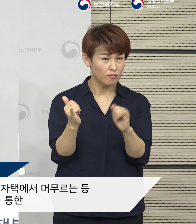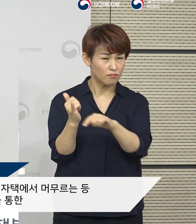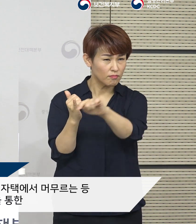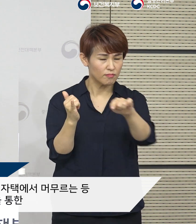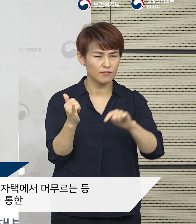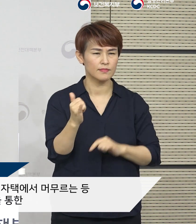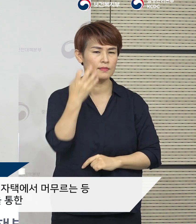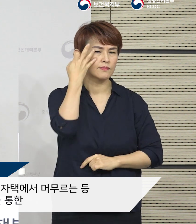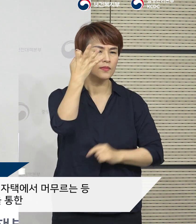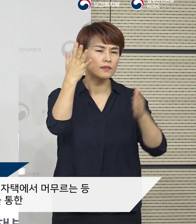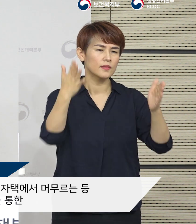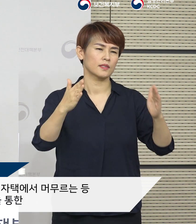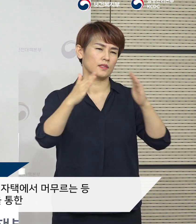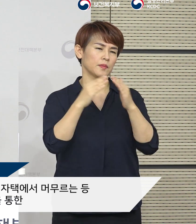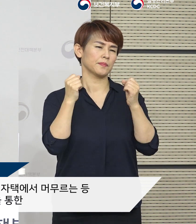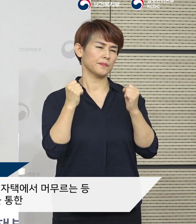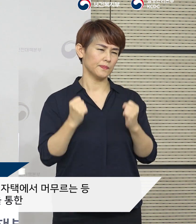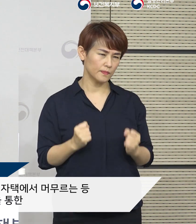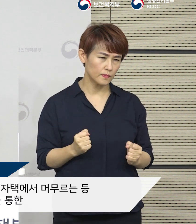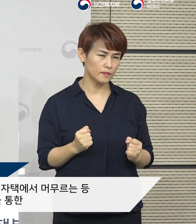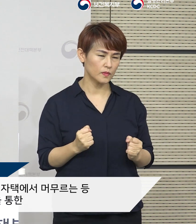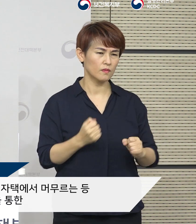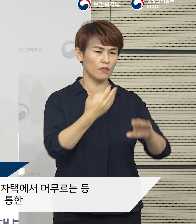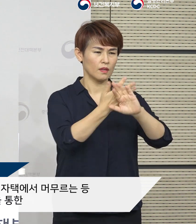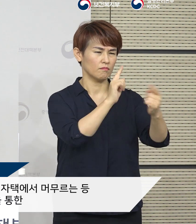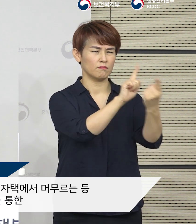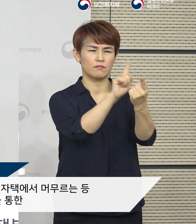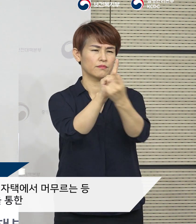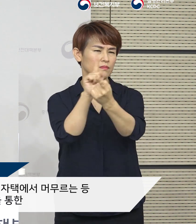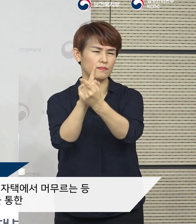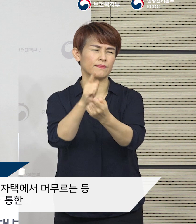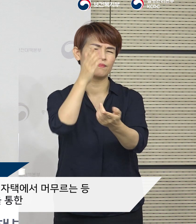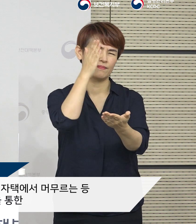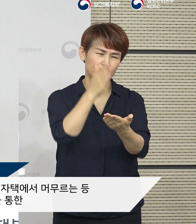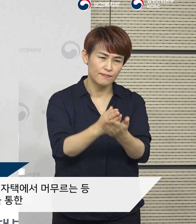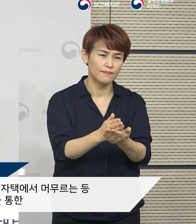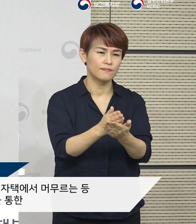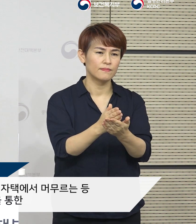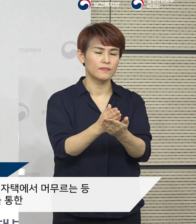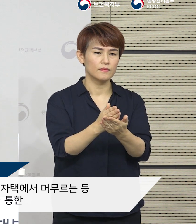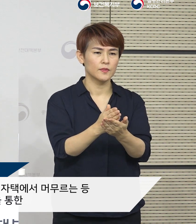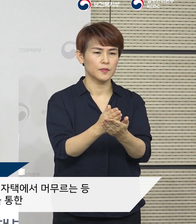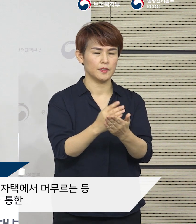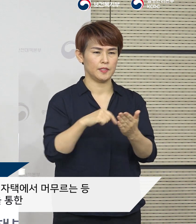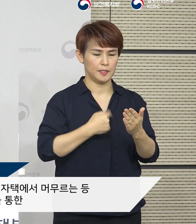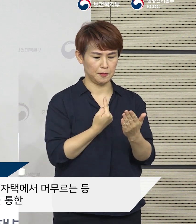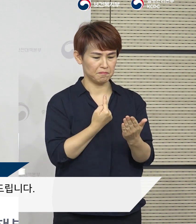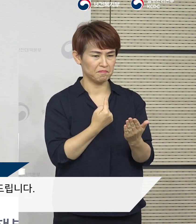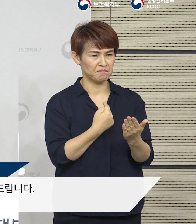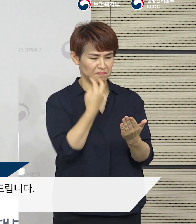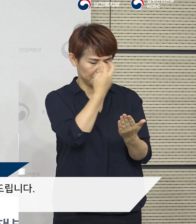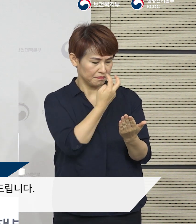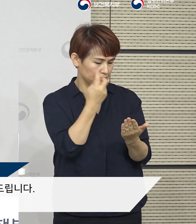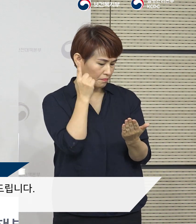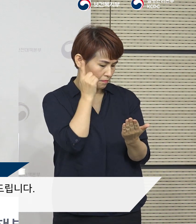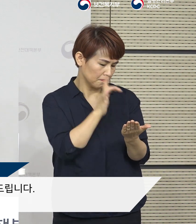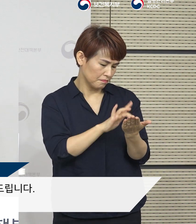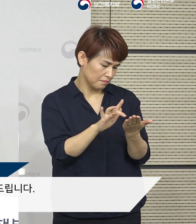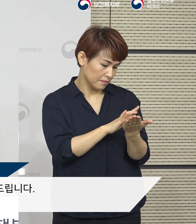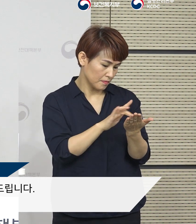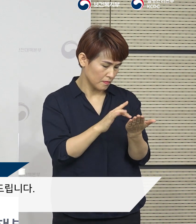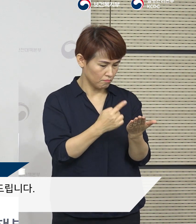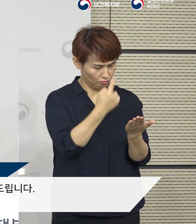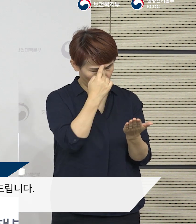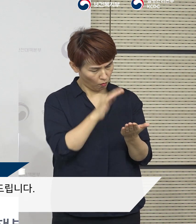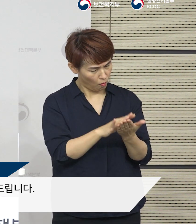가급적 14일간 자택에서 머무르는 등 타인과의 접촉을 최소화하면서 자가관리 앱 등을 통한 증상 발생